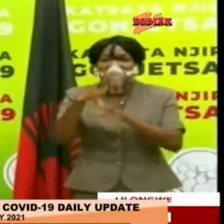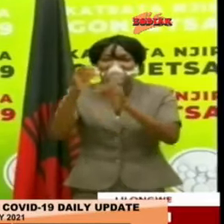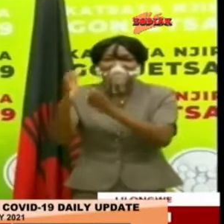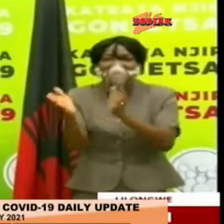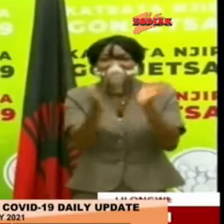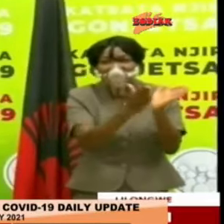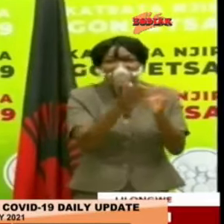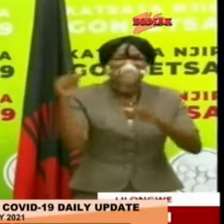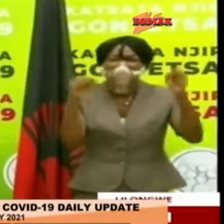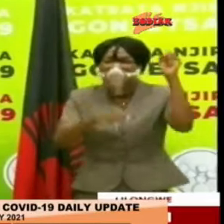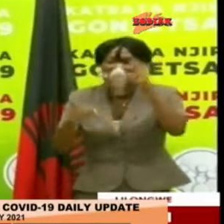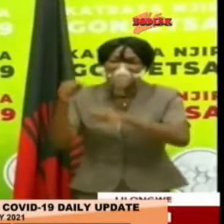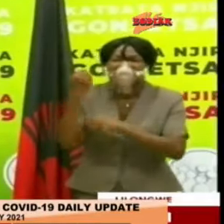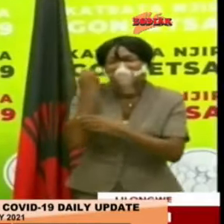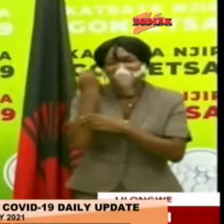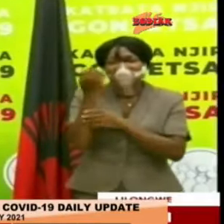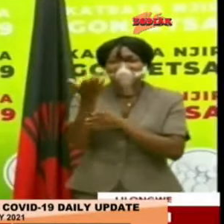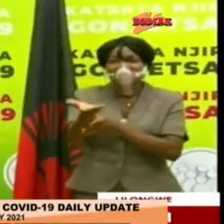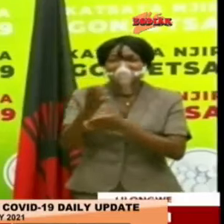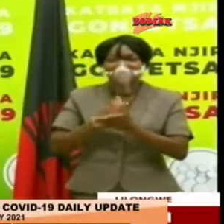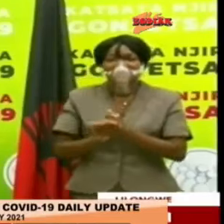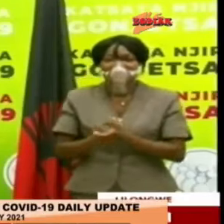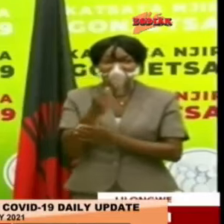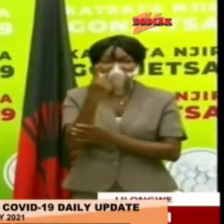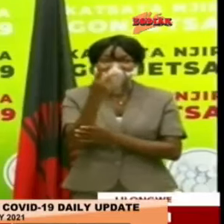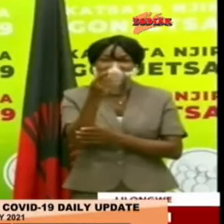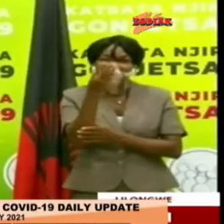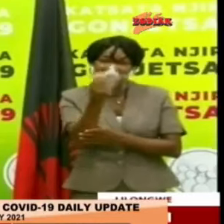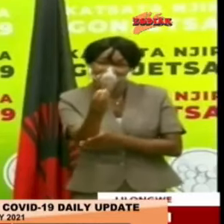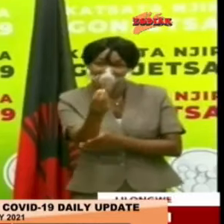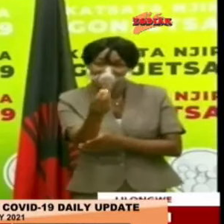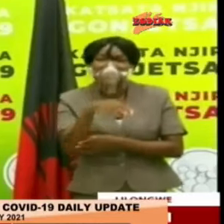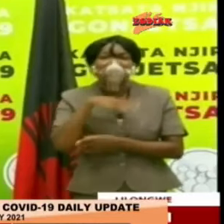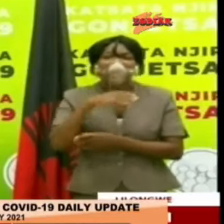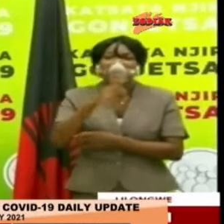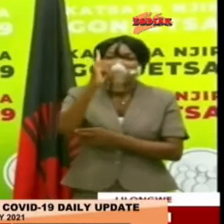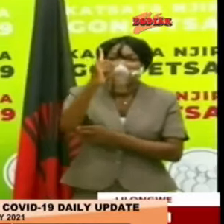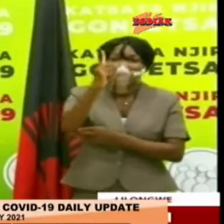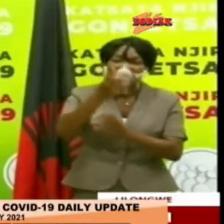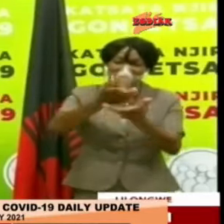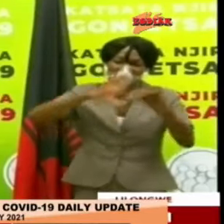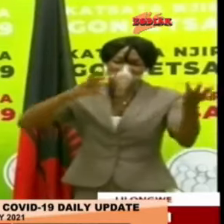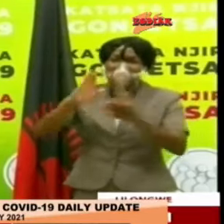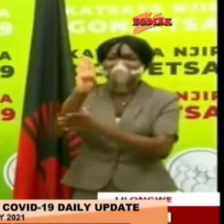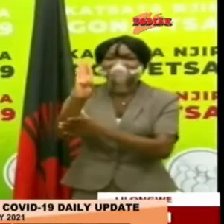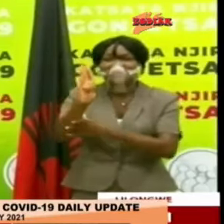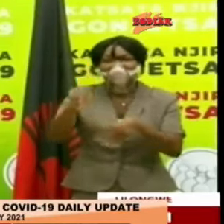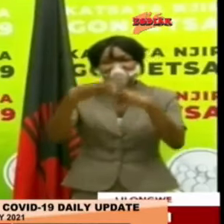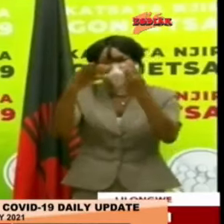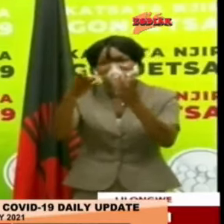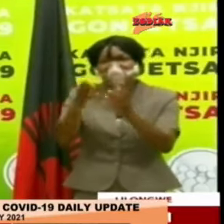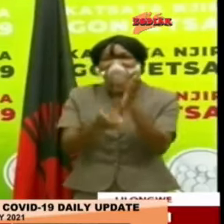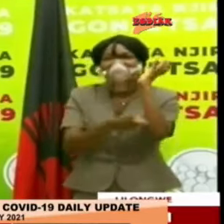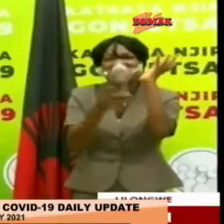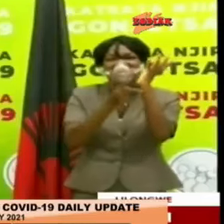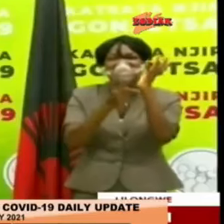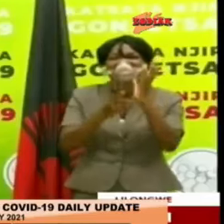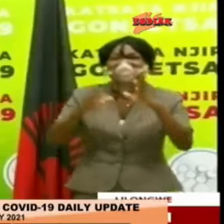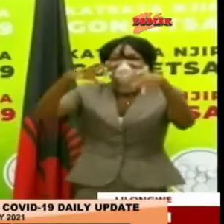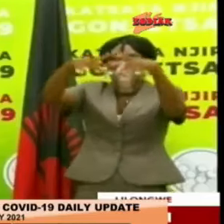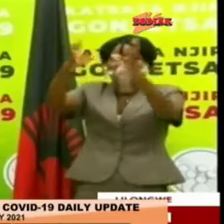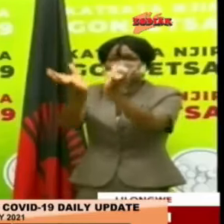ya kumenyana ndi mliri umenewu ndiye ndalama imene 1 billion tidutsitsaso kumakhaso kwathu ndi